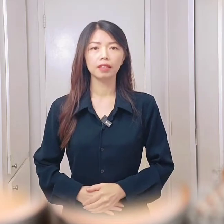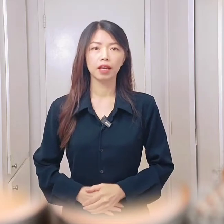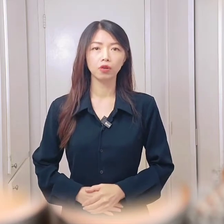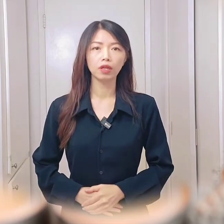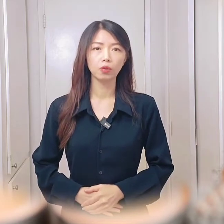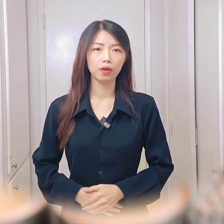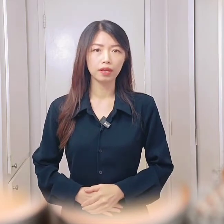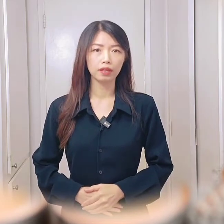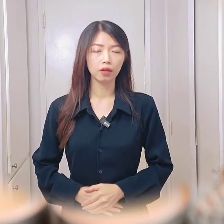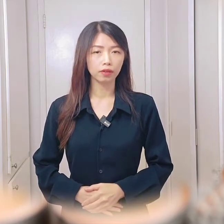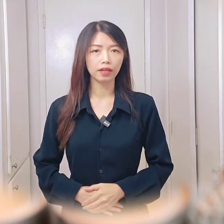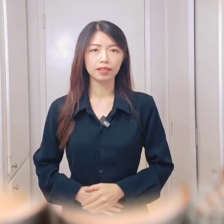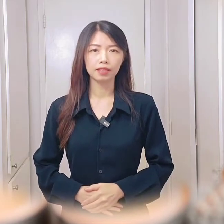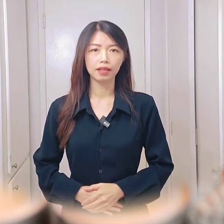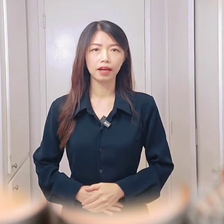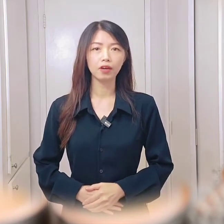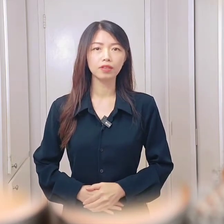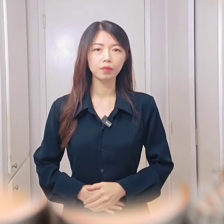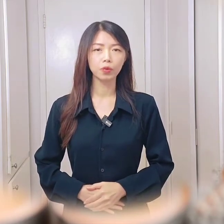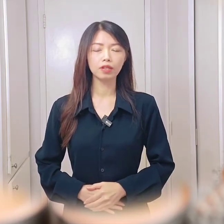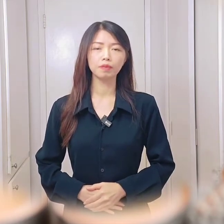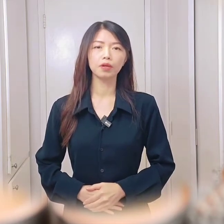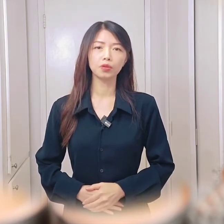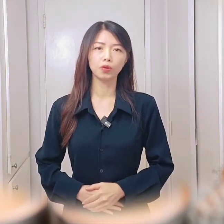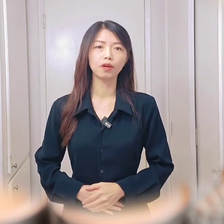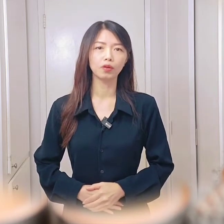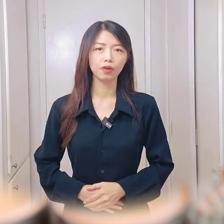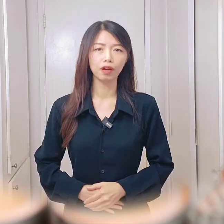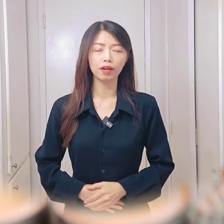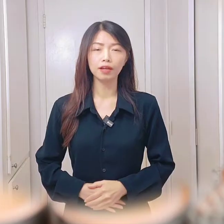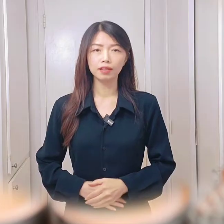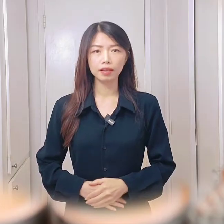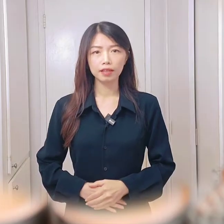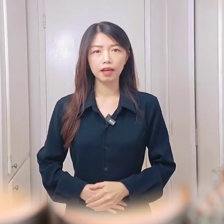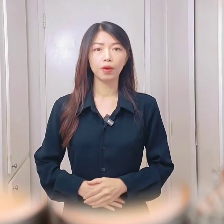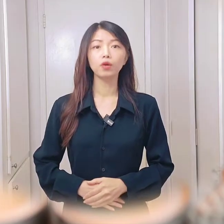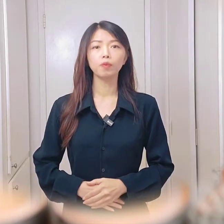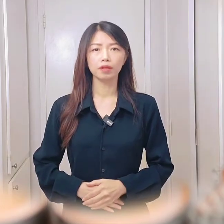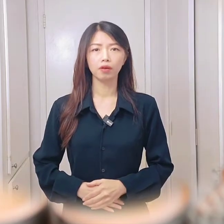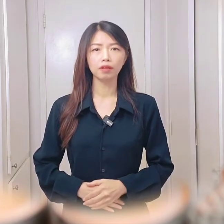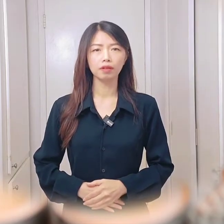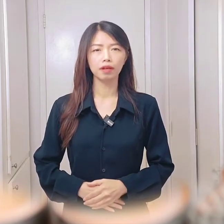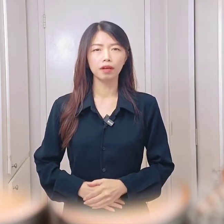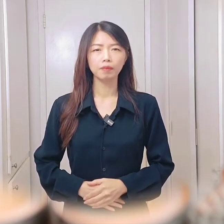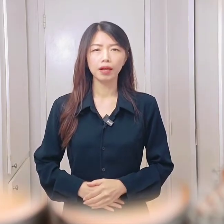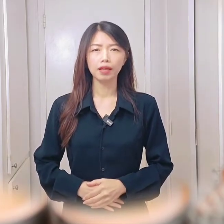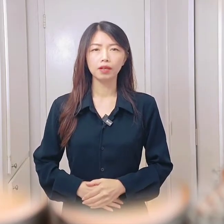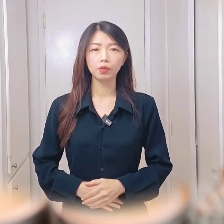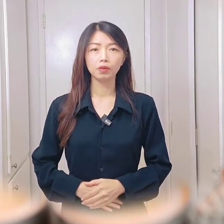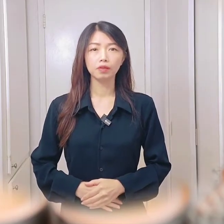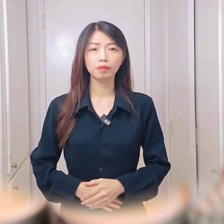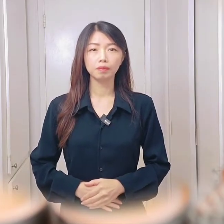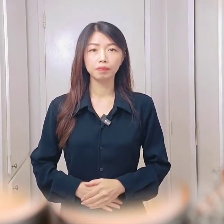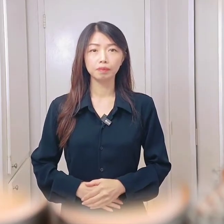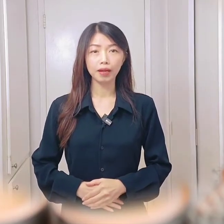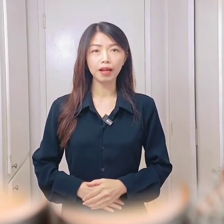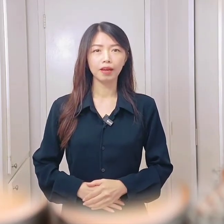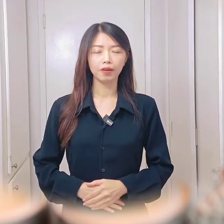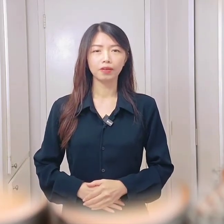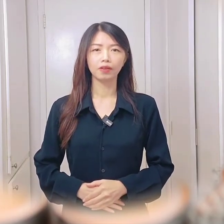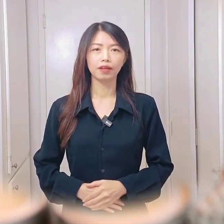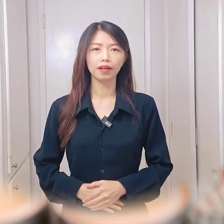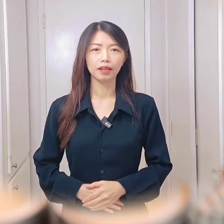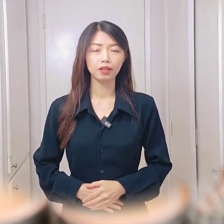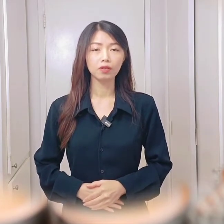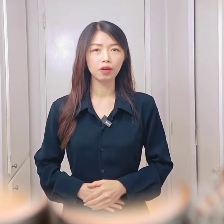찬양은 제가 작년에도 올린 영상이 있으니까요. 참고하시면 좋을 것 같고요. 살짝 외음에서는 박자가 조금